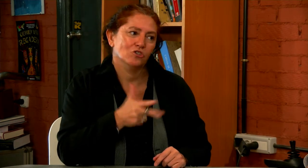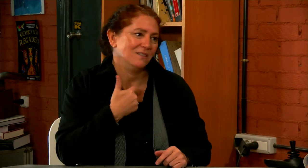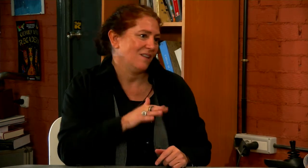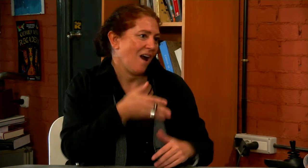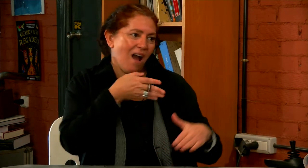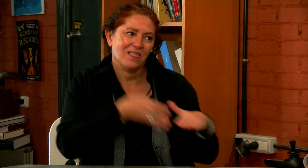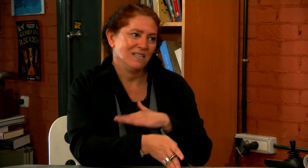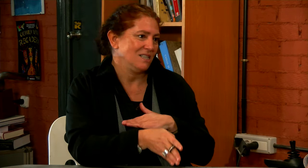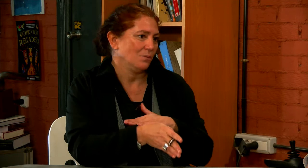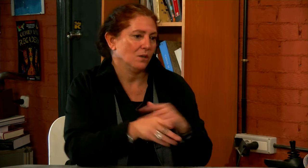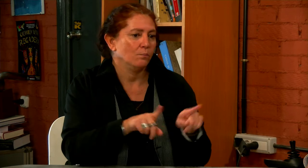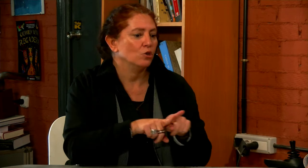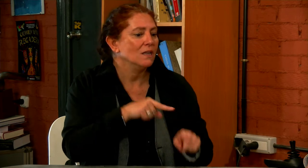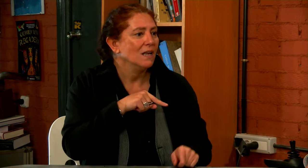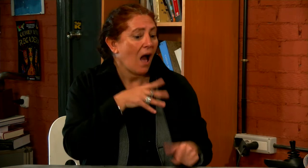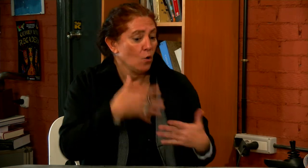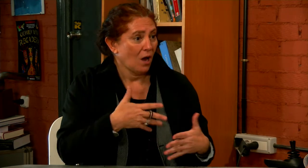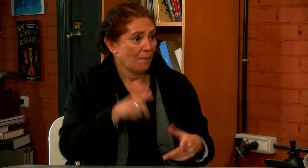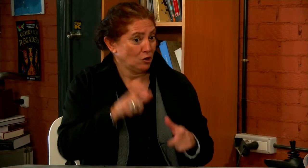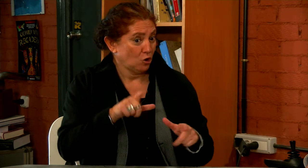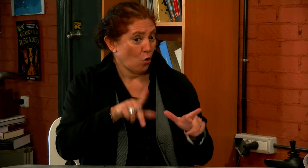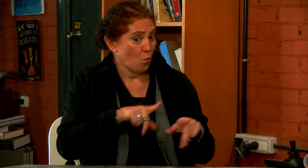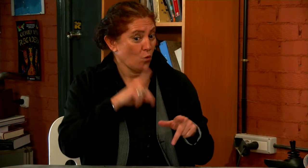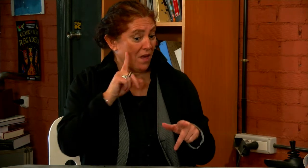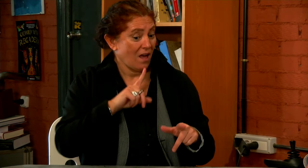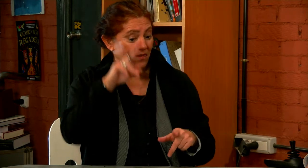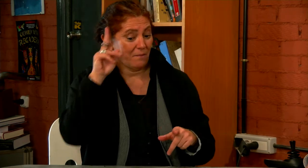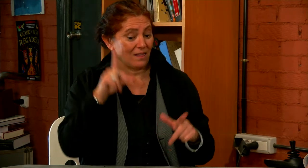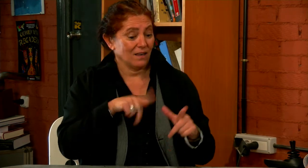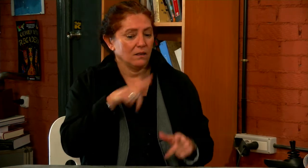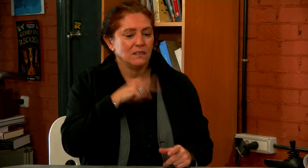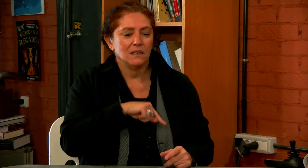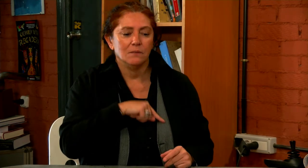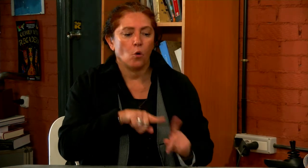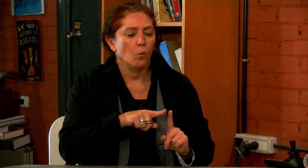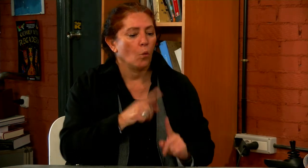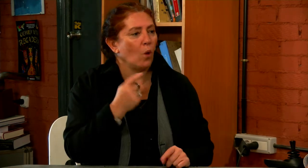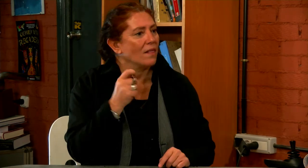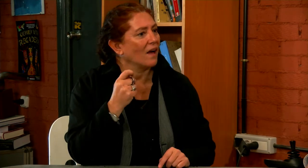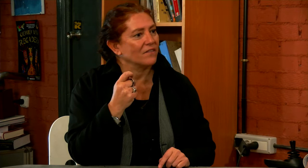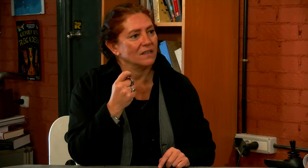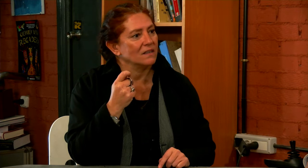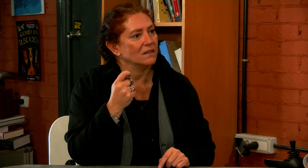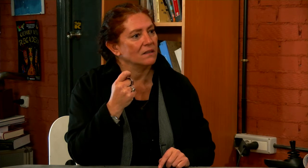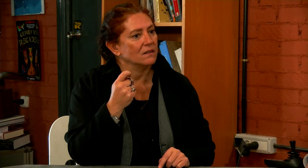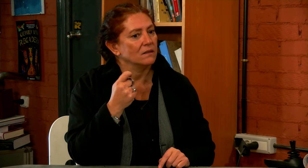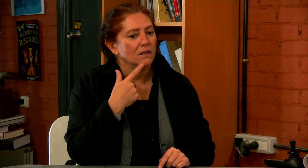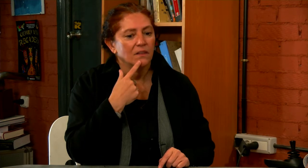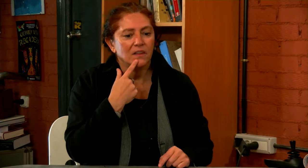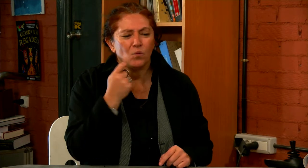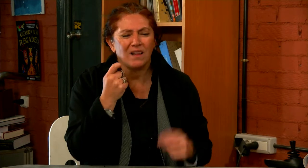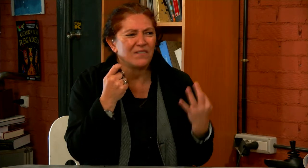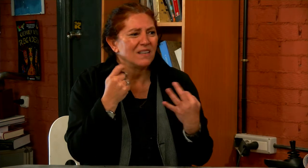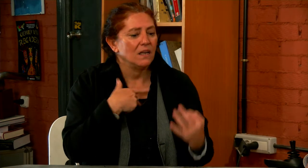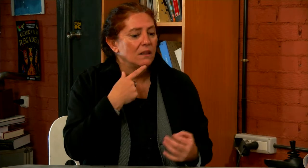con discapacidad, porque son nuestros derechos y derechos a ser ese servicio accesible. Aquí en la Comunidad de Madrid nos sentimos, es como si